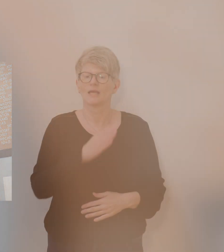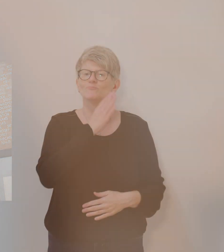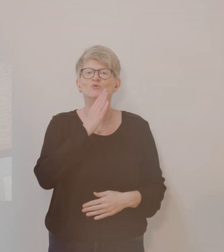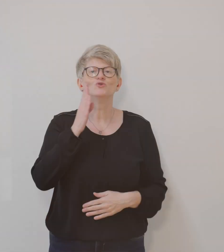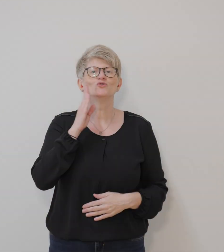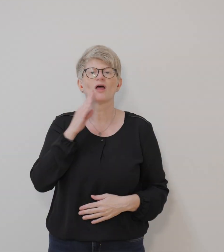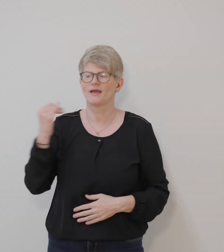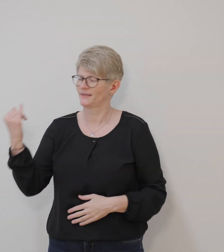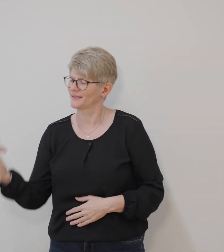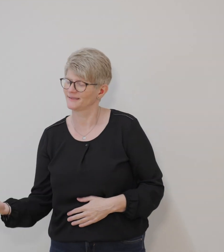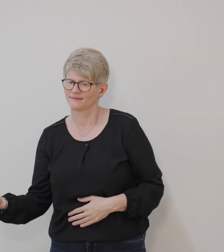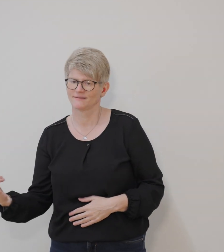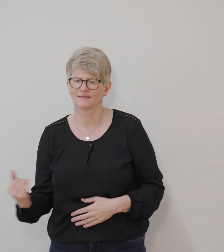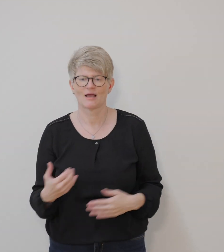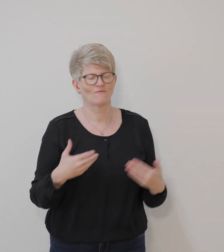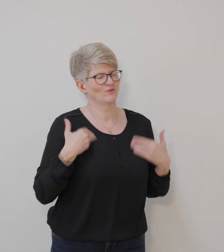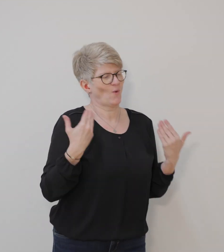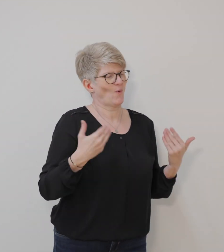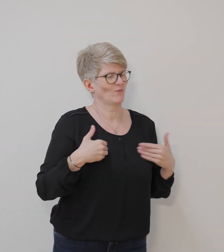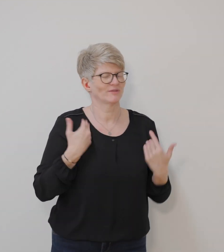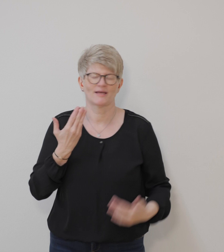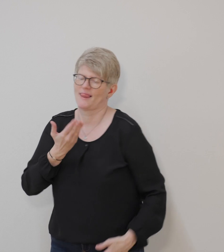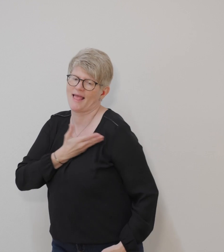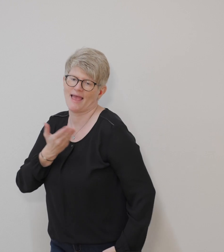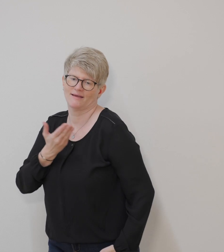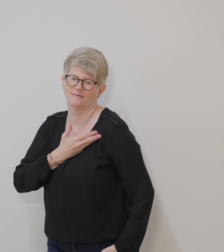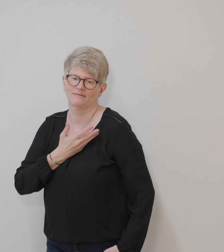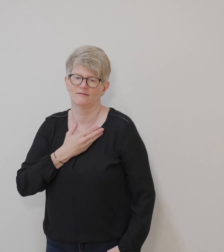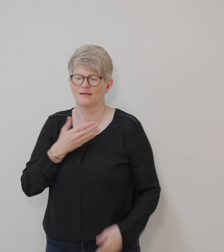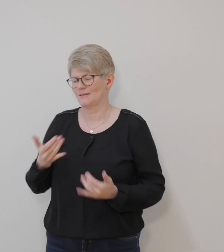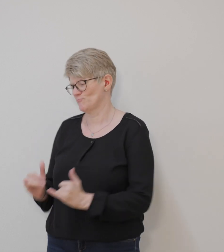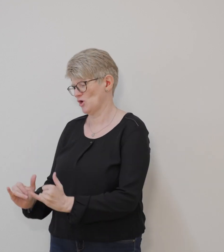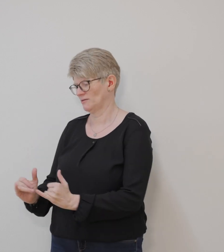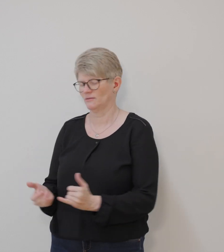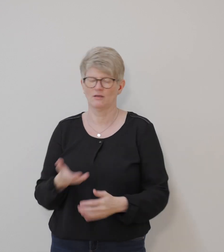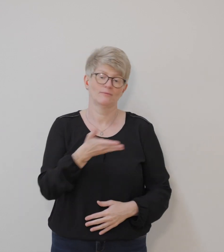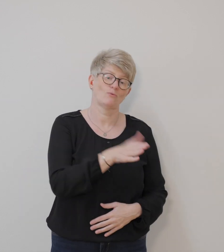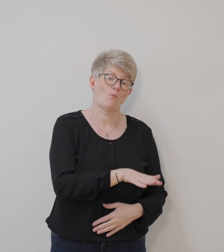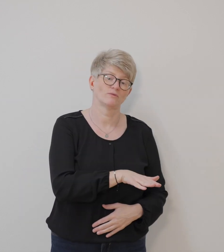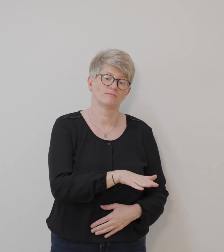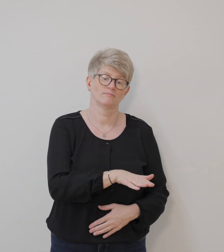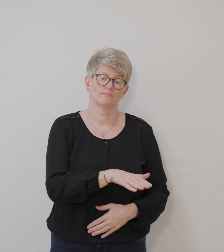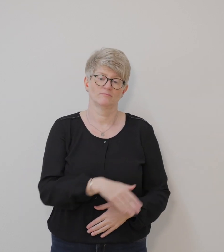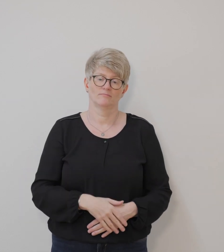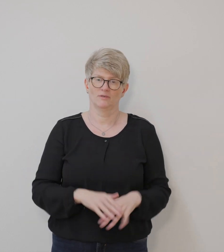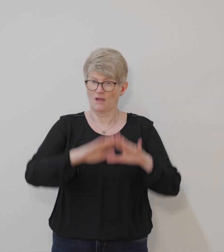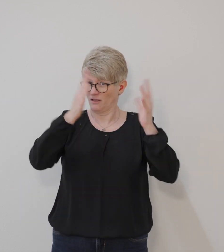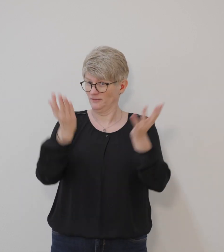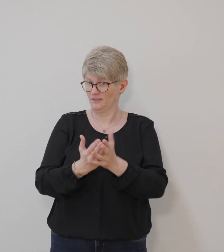Mutter und Kind, die Gebärerin und der Verstorbene, Erinnerung und